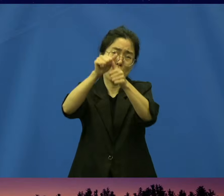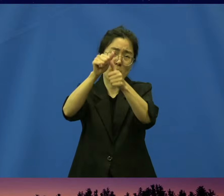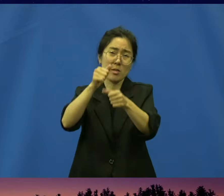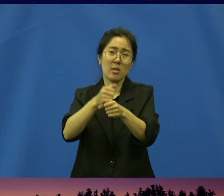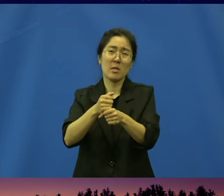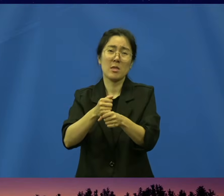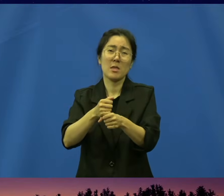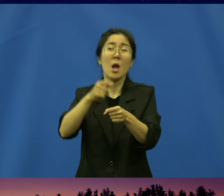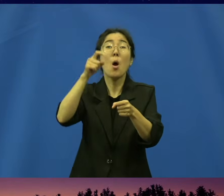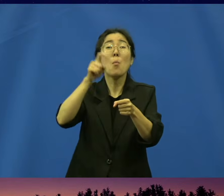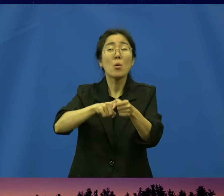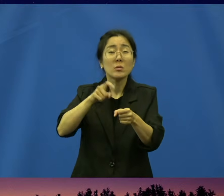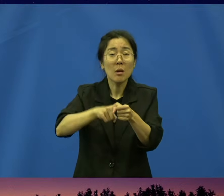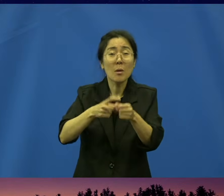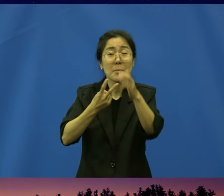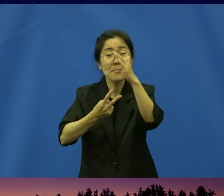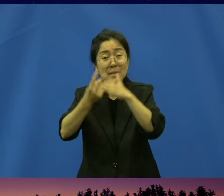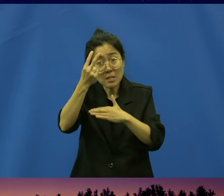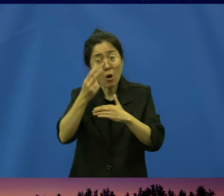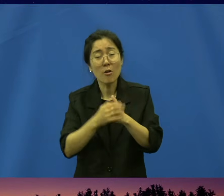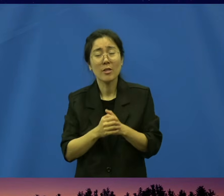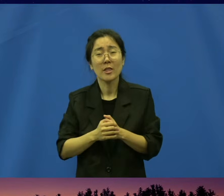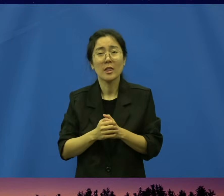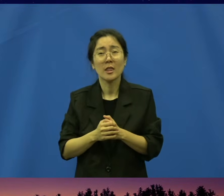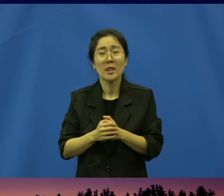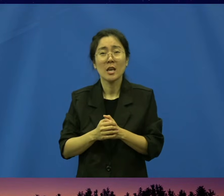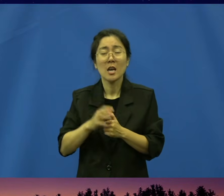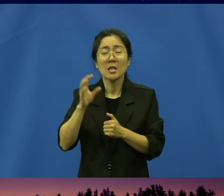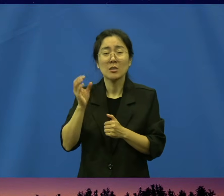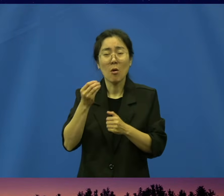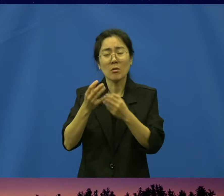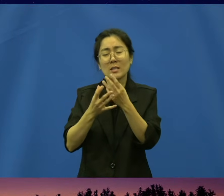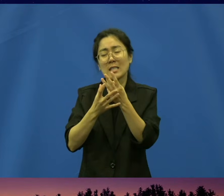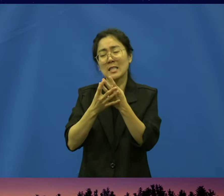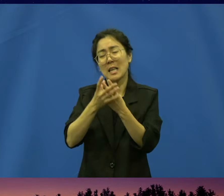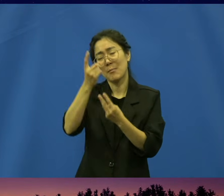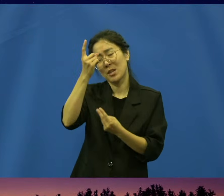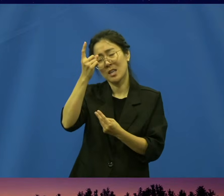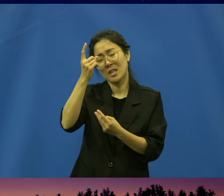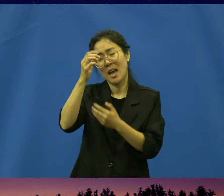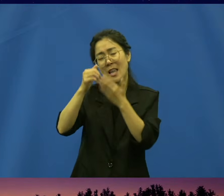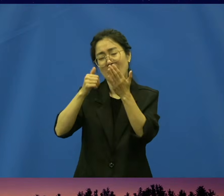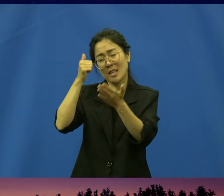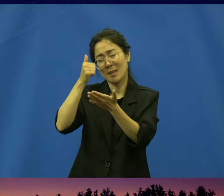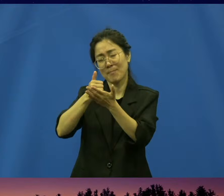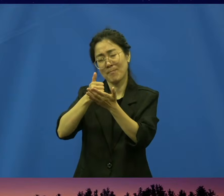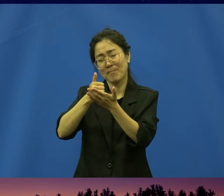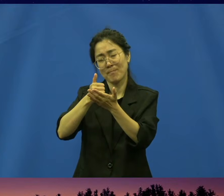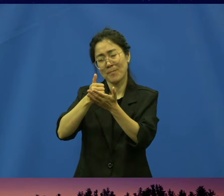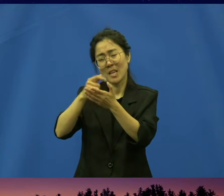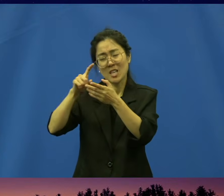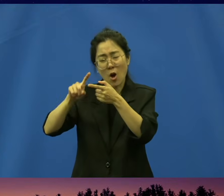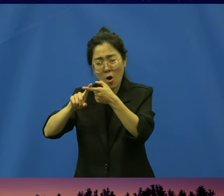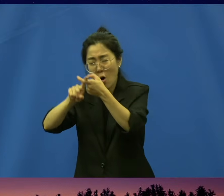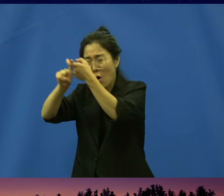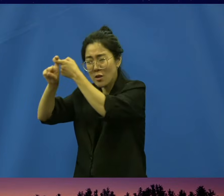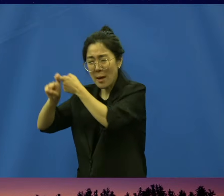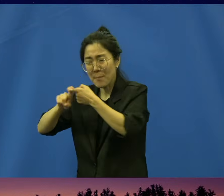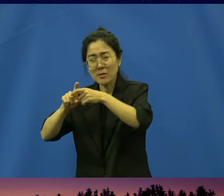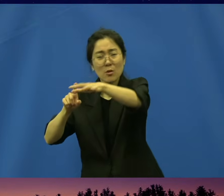인류를 구원하는 비전과 사역에 성삼위 하나님께서 하나가 되셨다는 것입니다. 그러니까